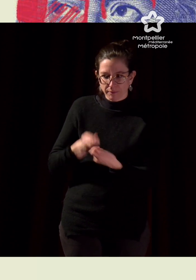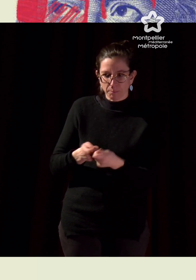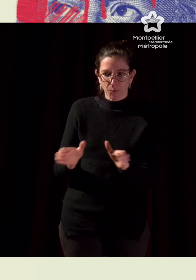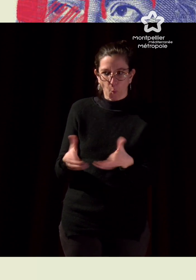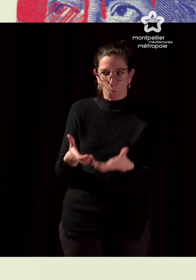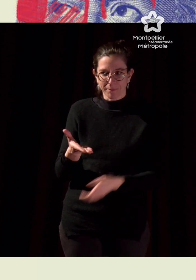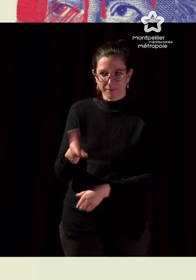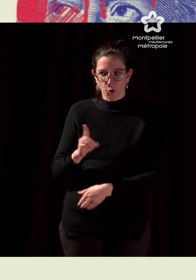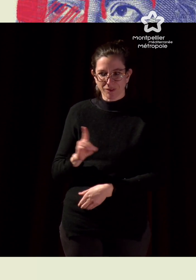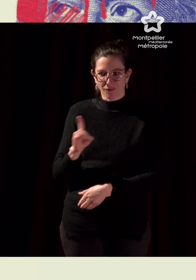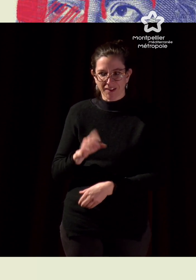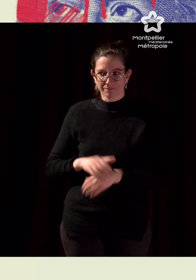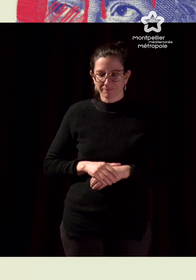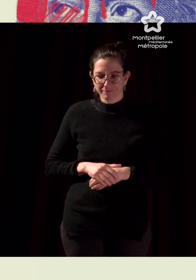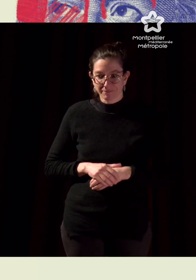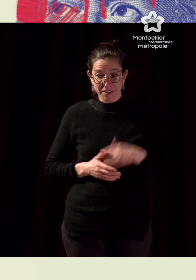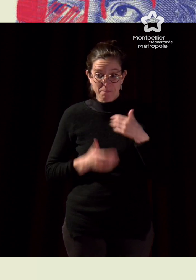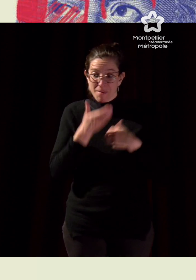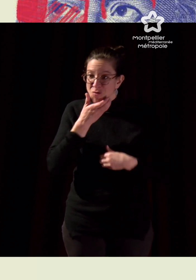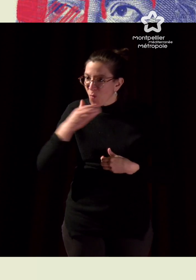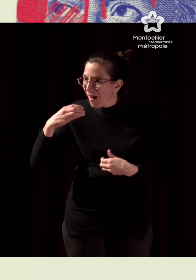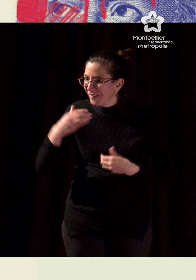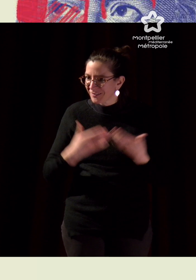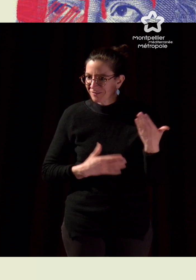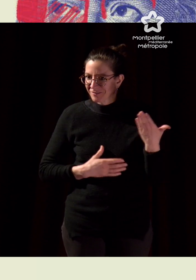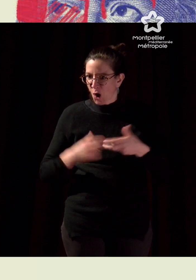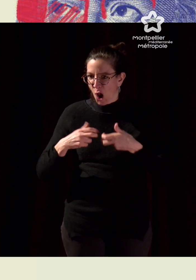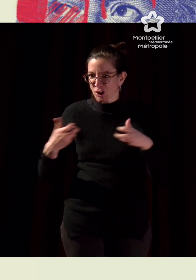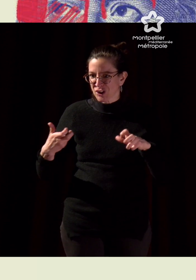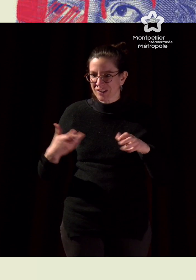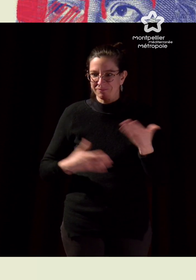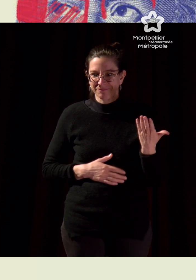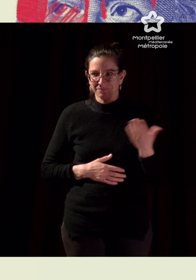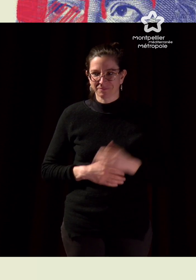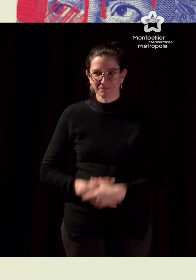qui a été trouvée au Tibet. Alors, ouais.